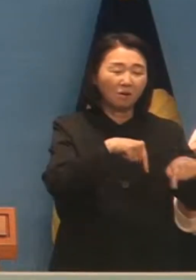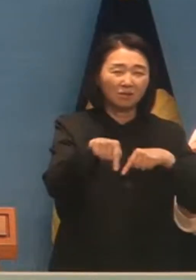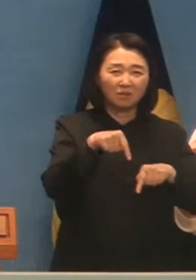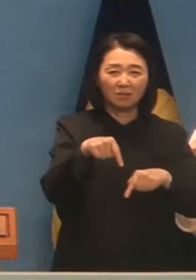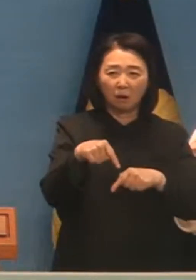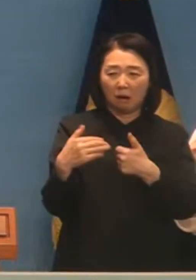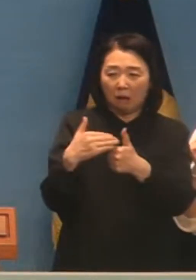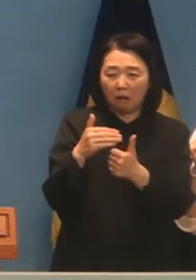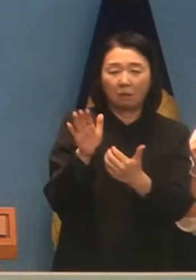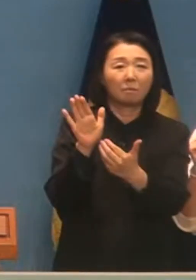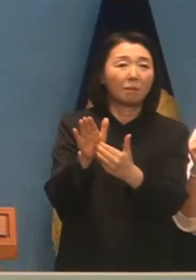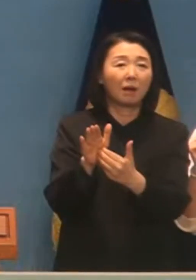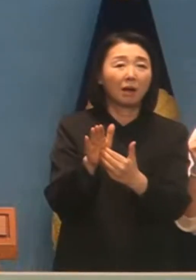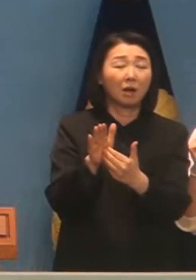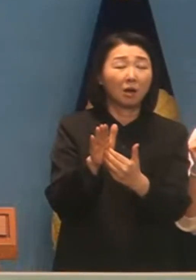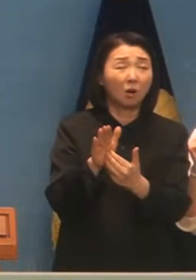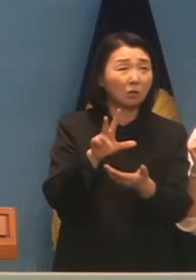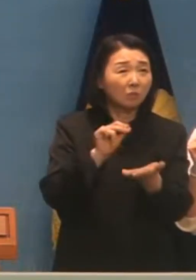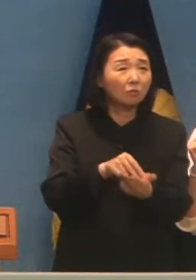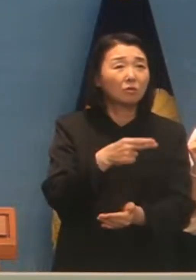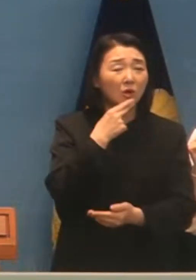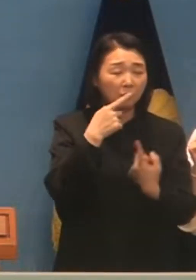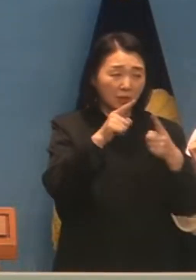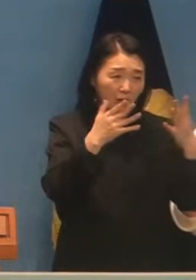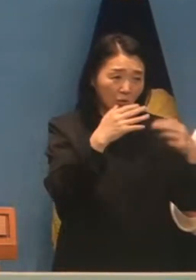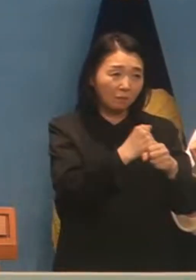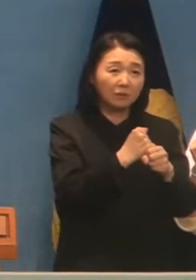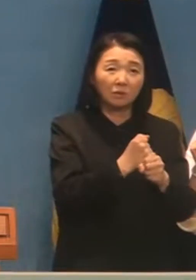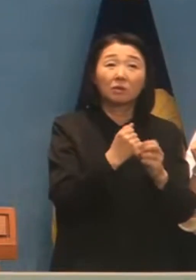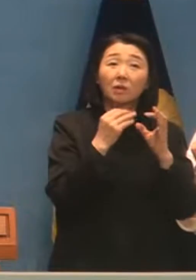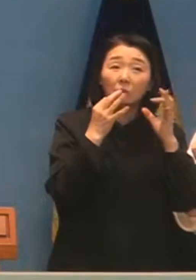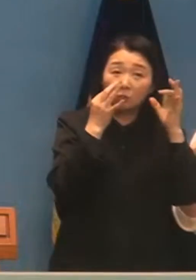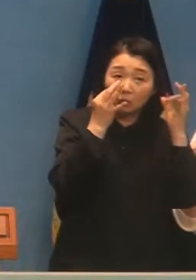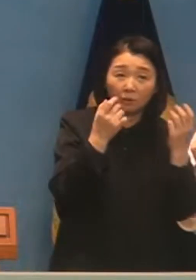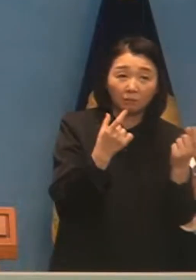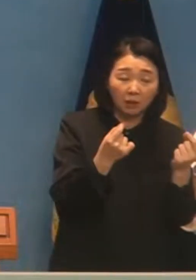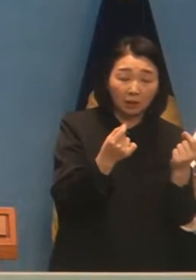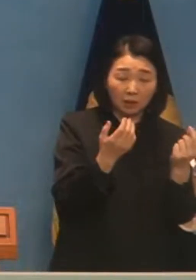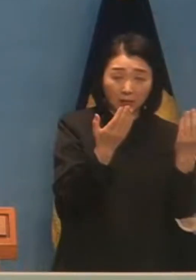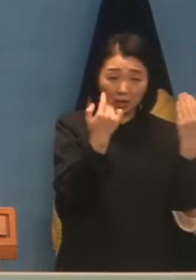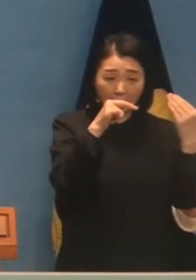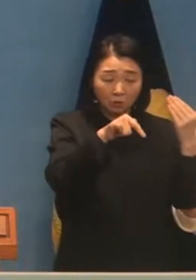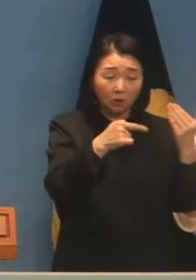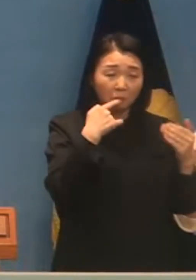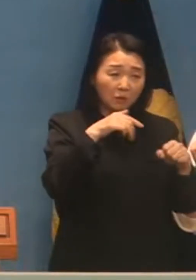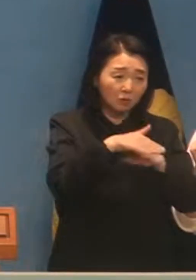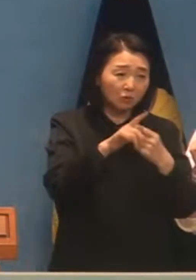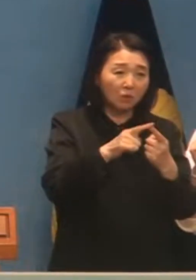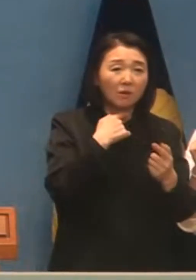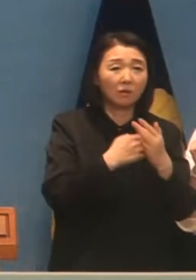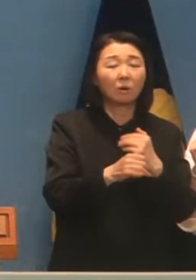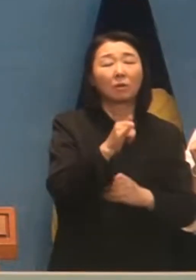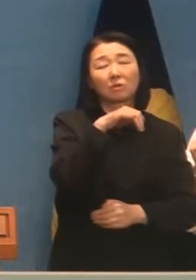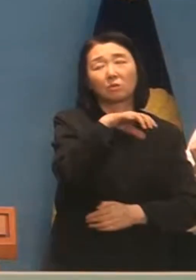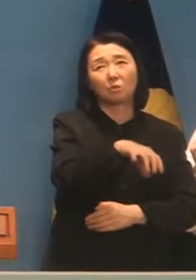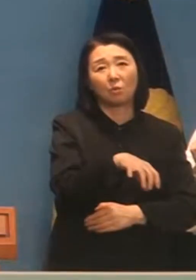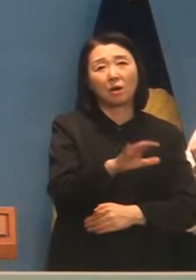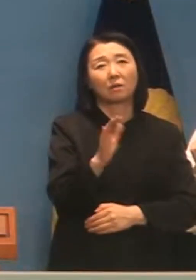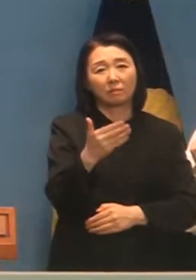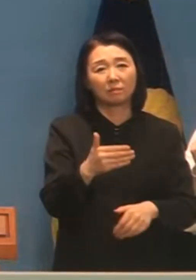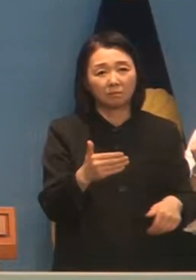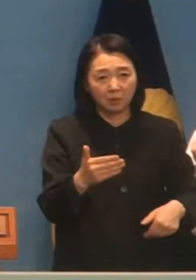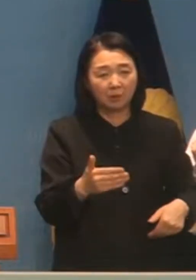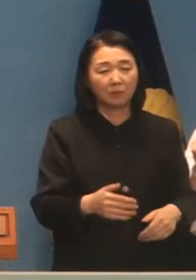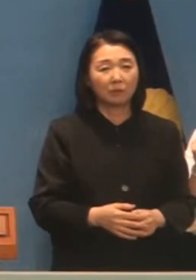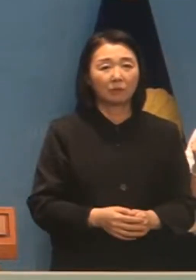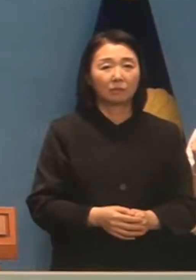막고 어떤 소음도 없는 대학을 만드는 데에 집중합니다. 그러나 학교는 민주주의를 경험할 수 있는 공간이 되어야